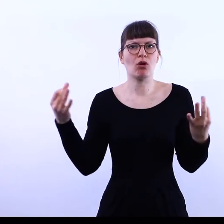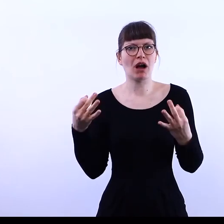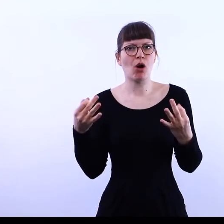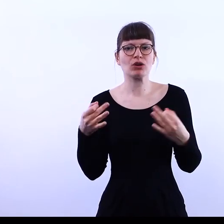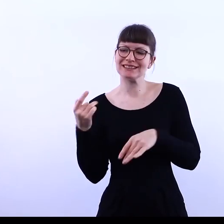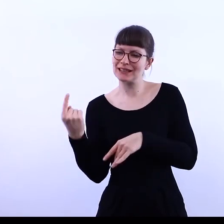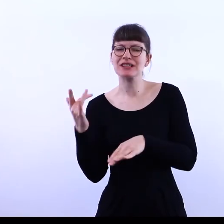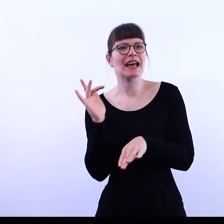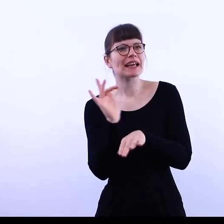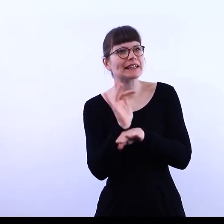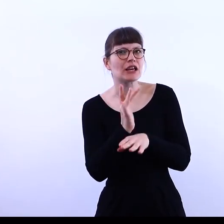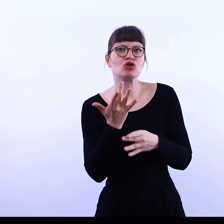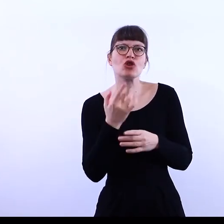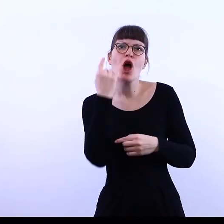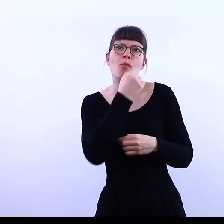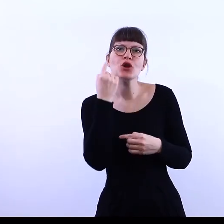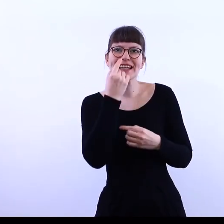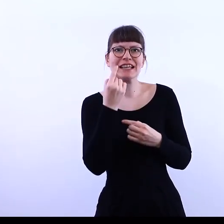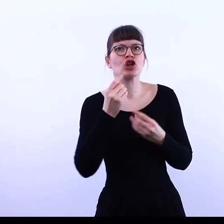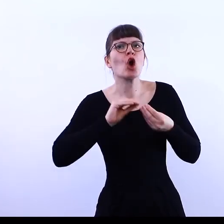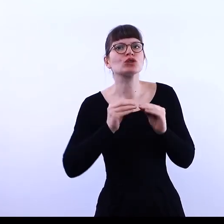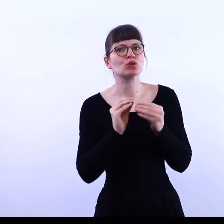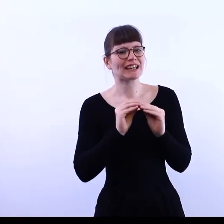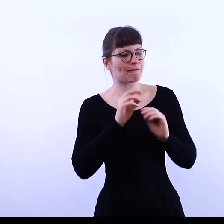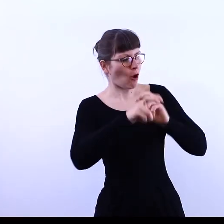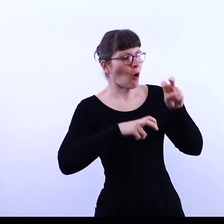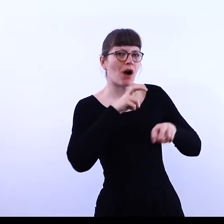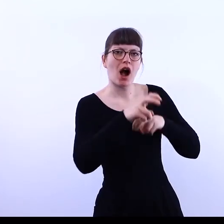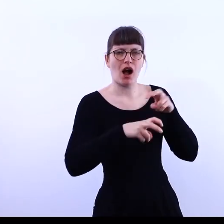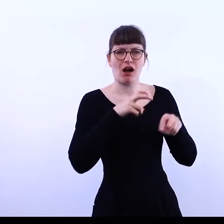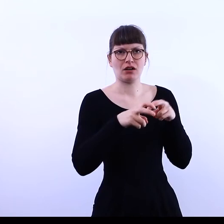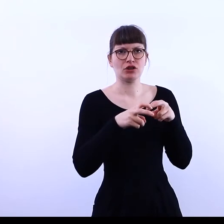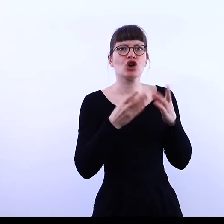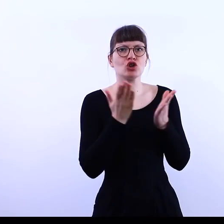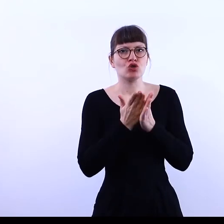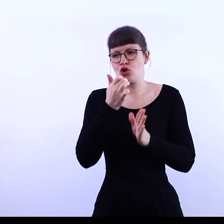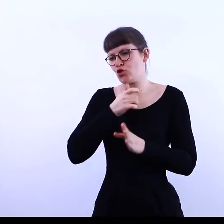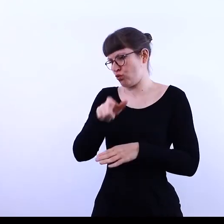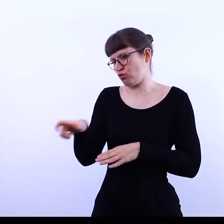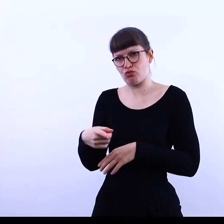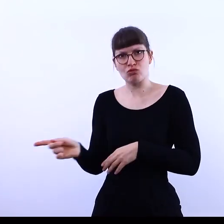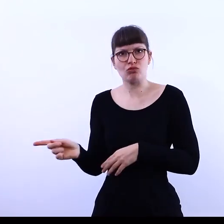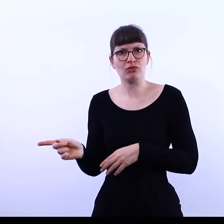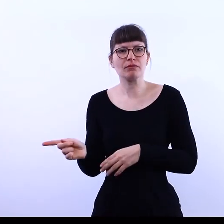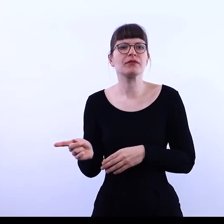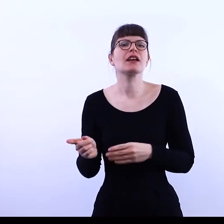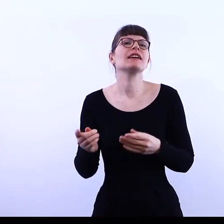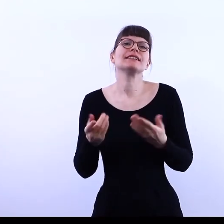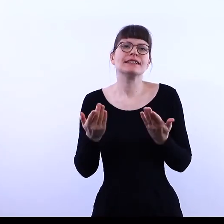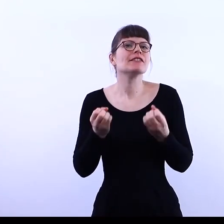konstruktive Umgänge mit diesen Technologien schon im frühen Alter zu ermöglichen. Da sind einerseits die klassischen